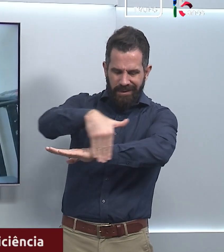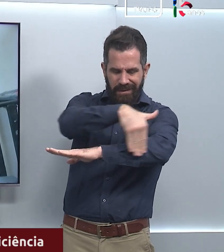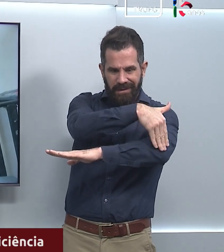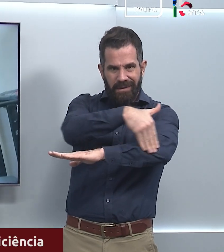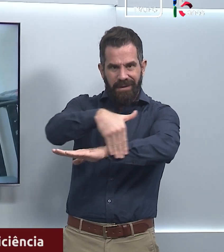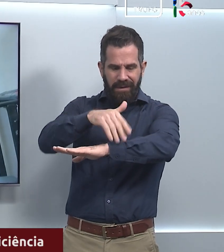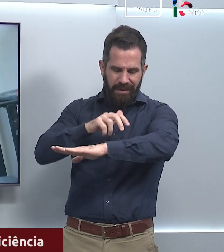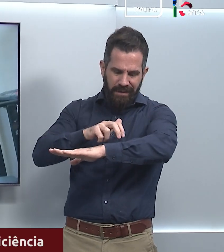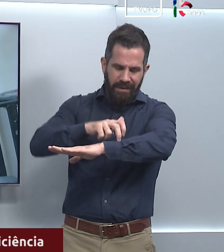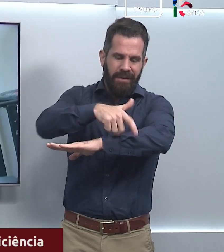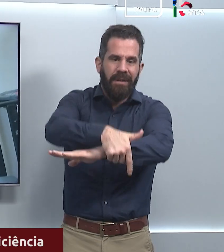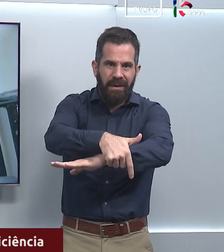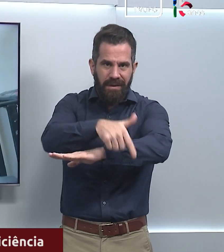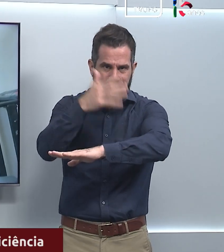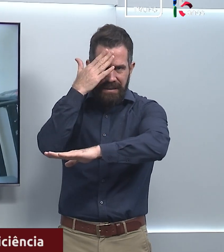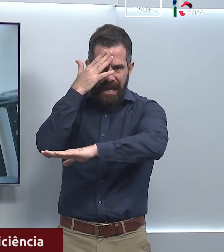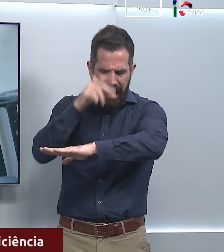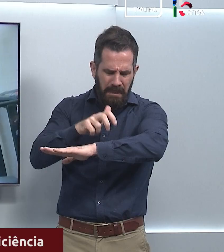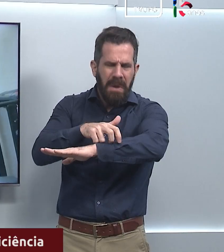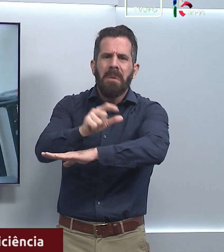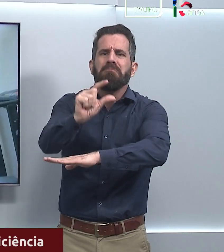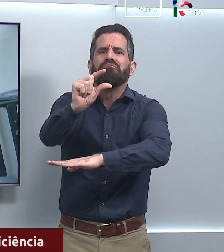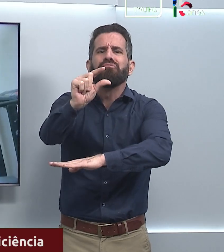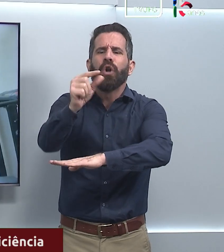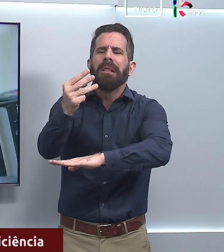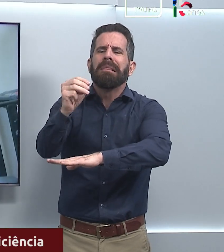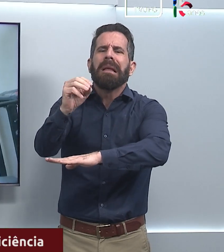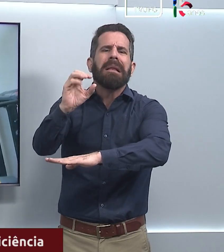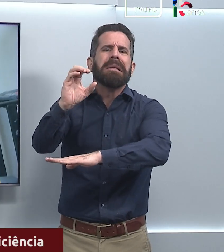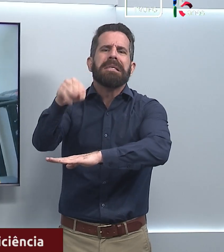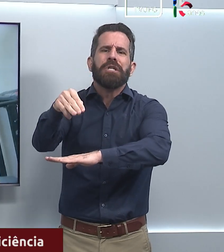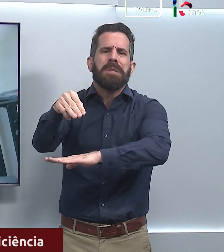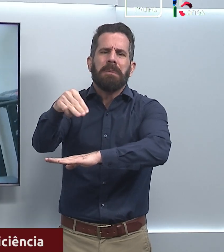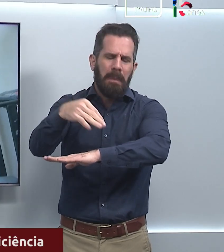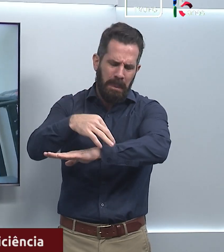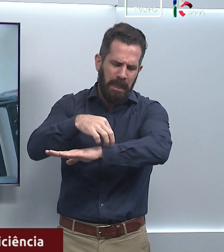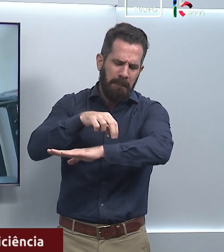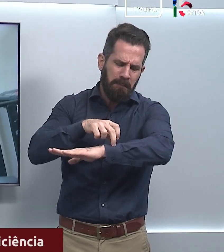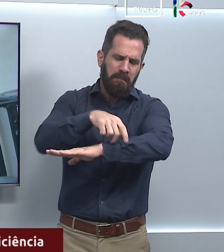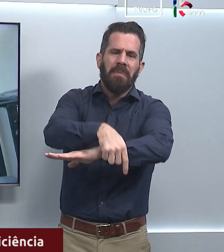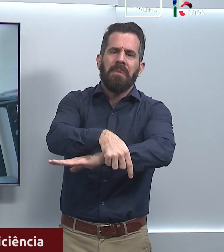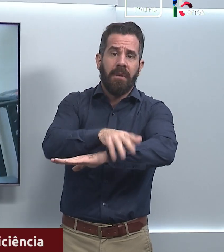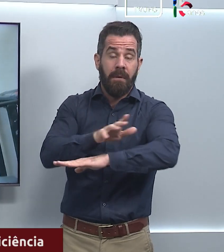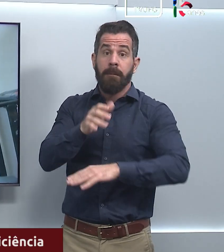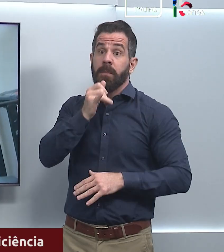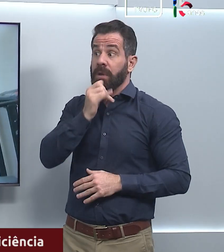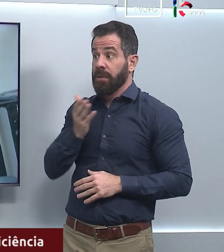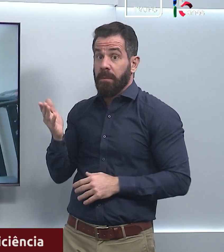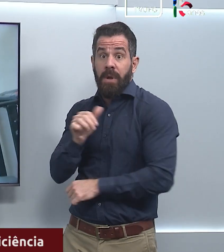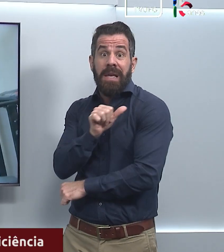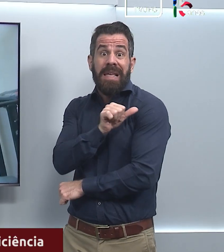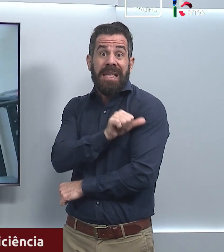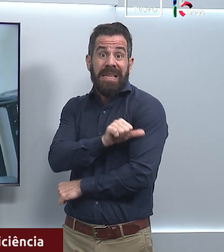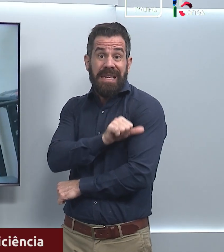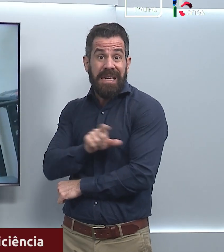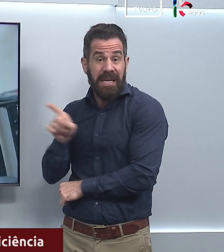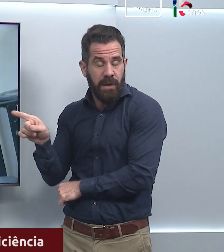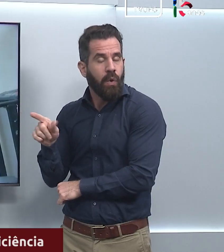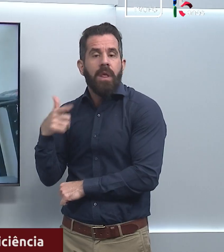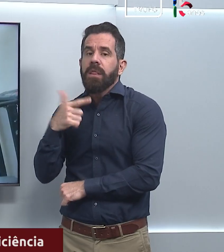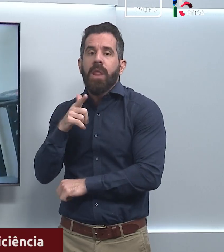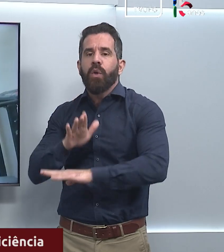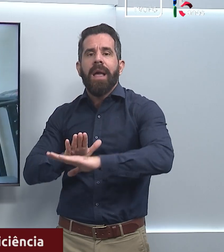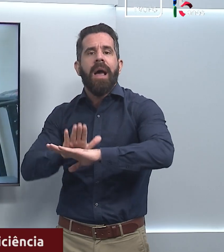às vezes pequenos, às vezes de 30 centímetros, e eu moro no Rio de Janeiro, nós temos quarteirões que não tem rampa.